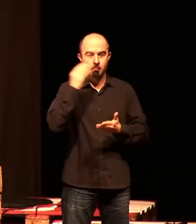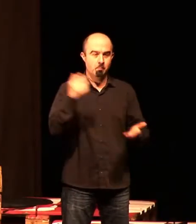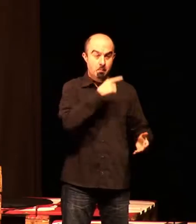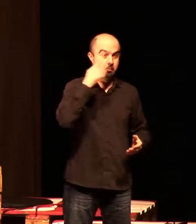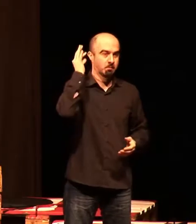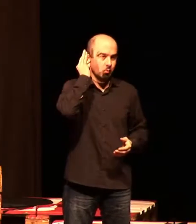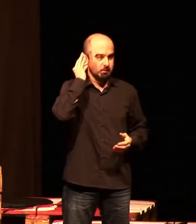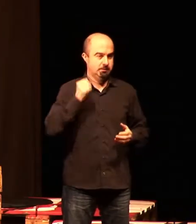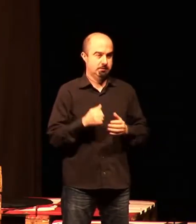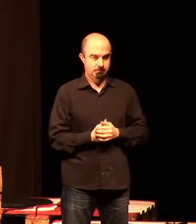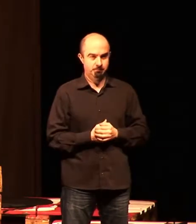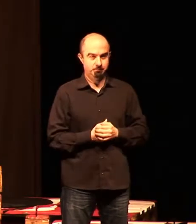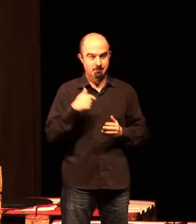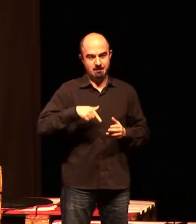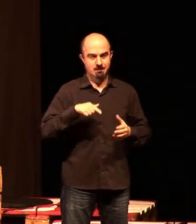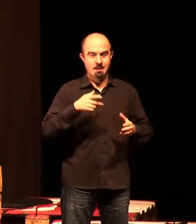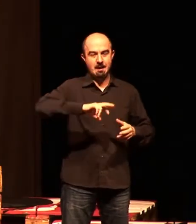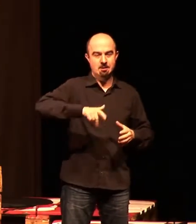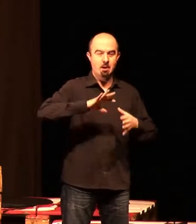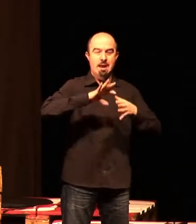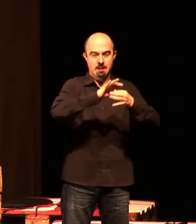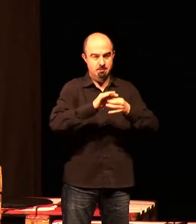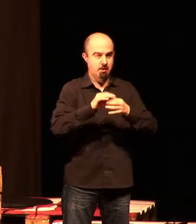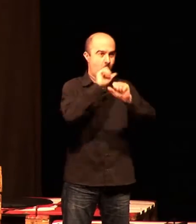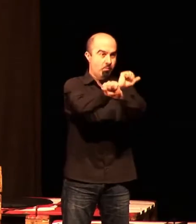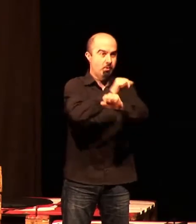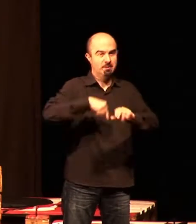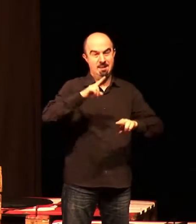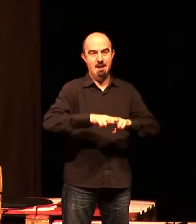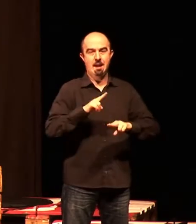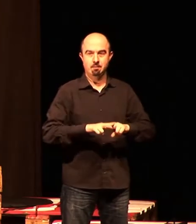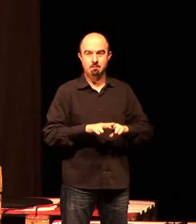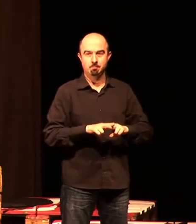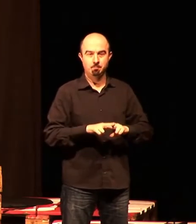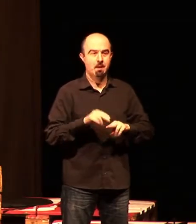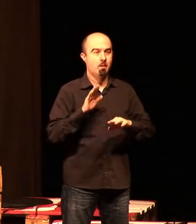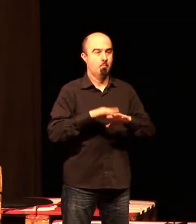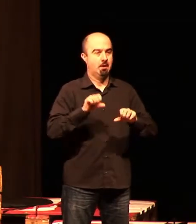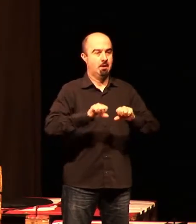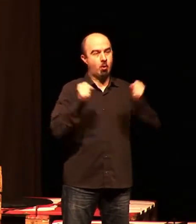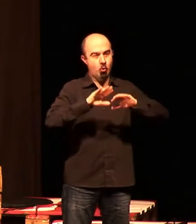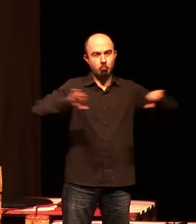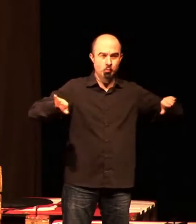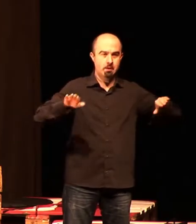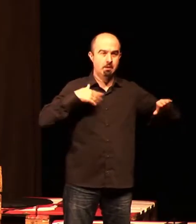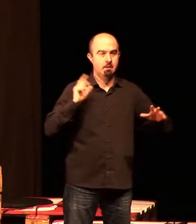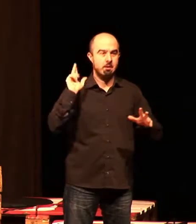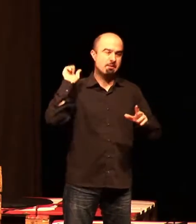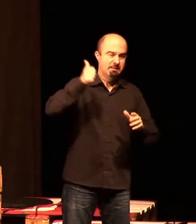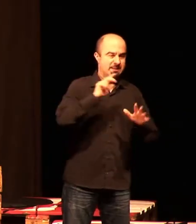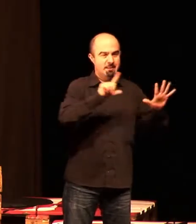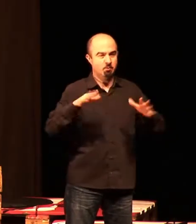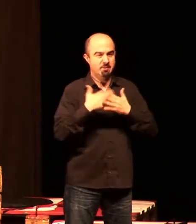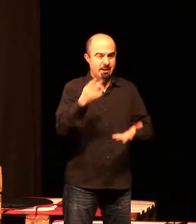Benvingudes i benvinguts a l'Aliança del Poble Nou, a l'acte per la ruptura del règim del 78,